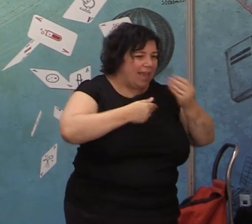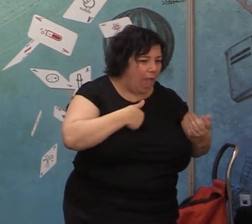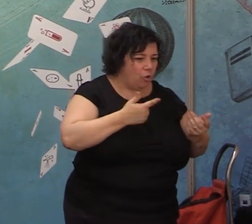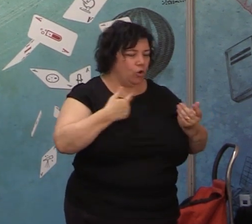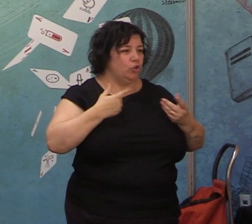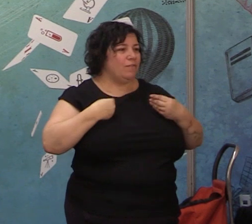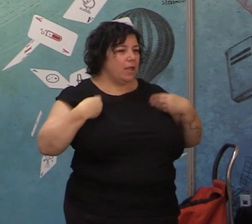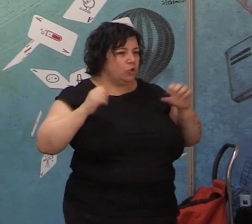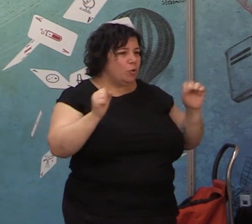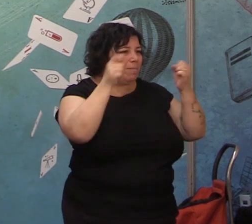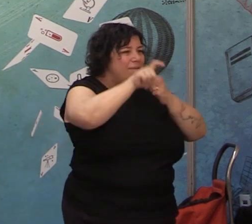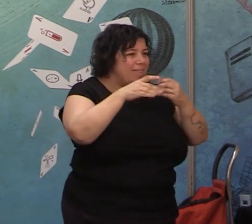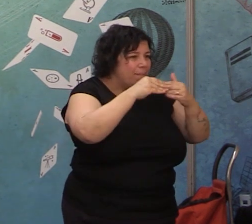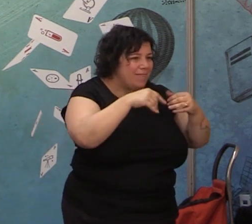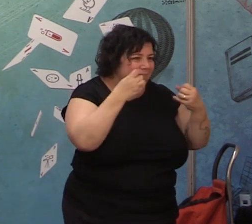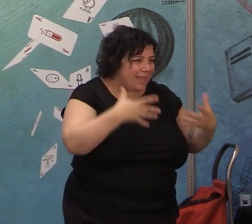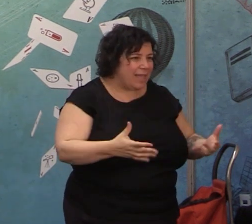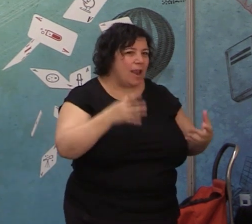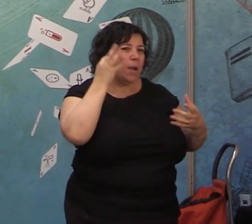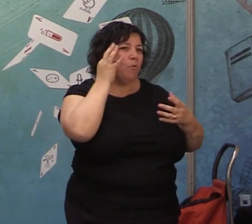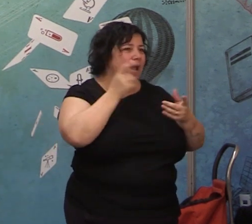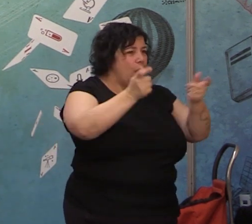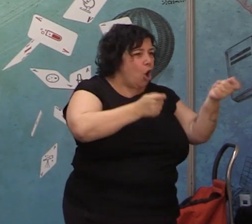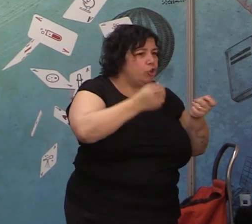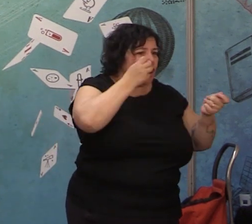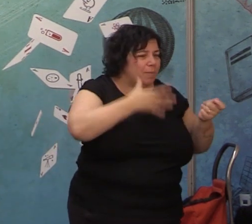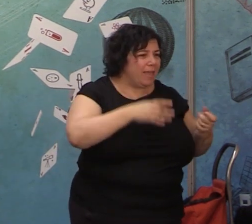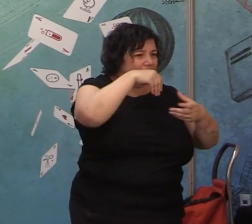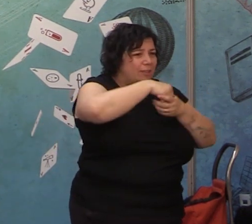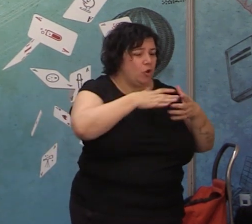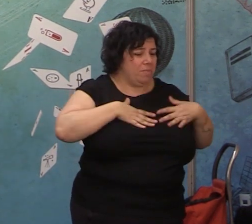estamos consiguiendo? ¿Cuántas mujeres tenemos bien controladas en nuestro